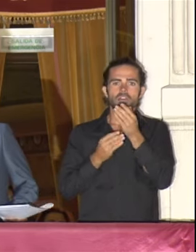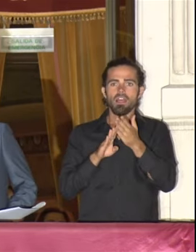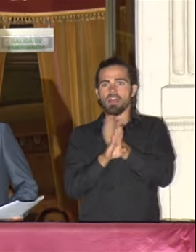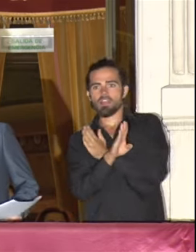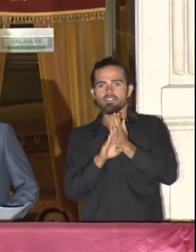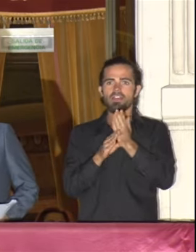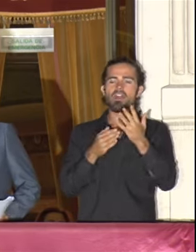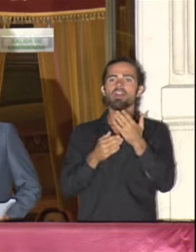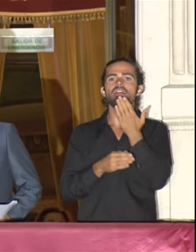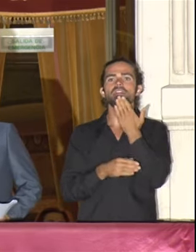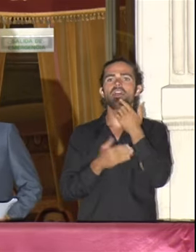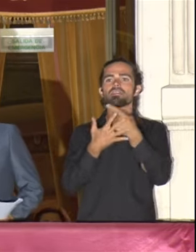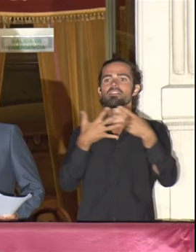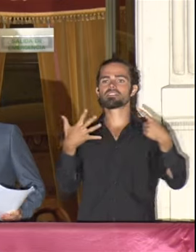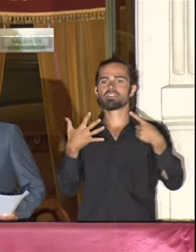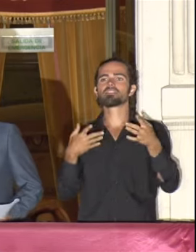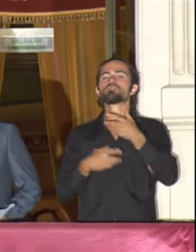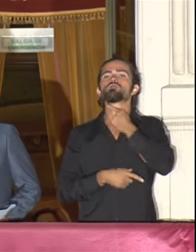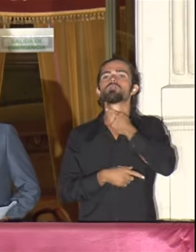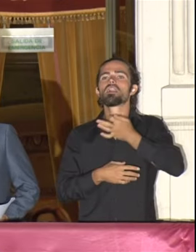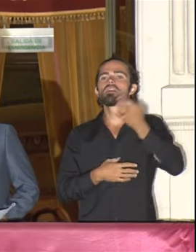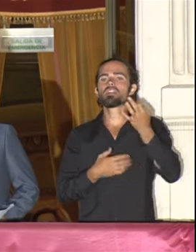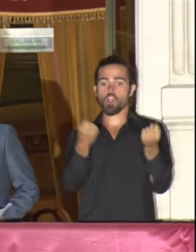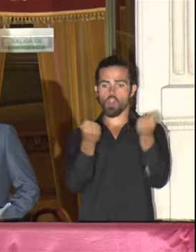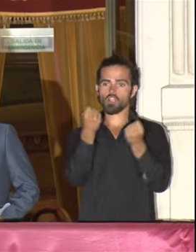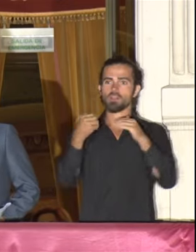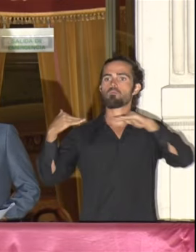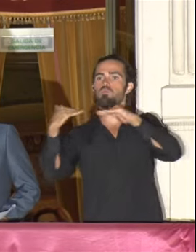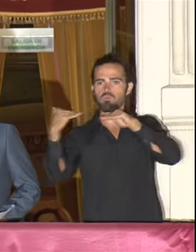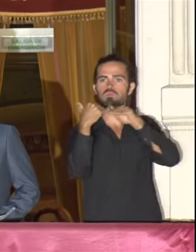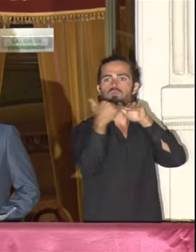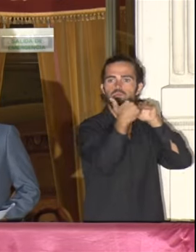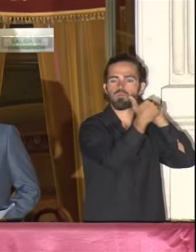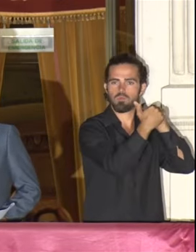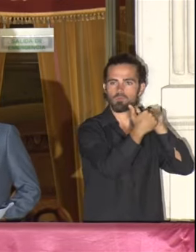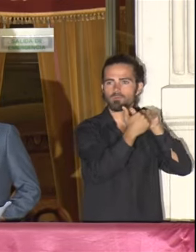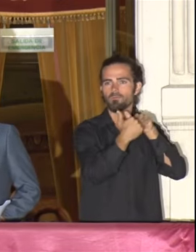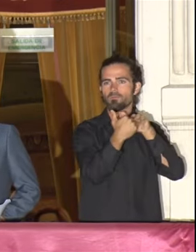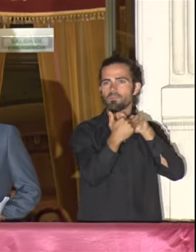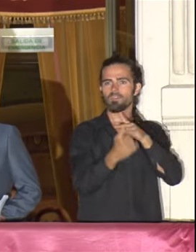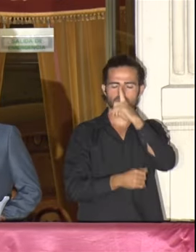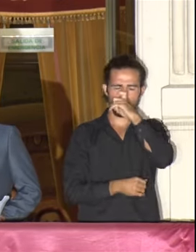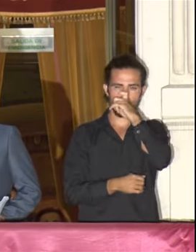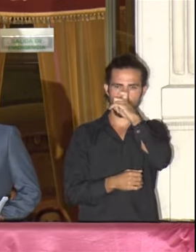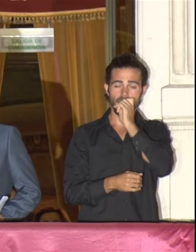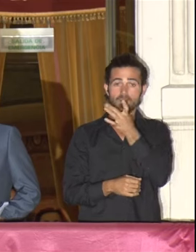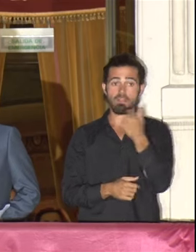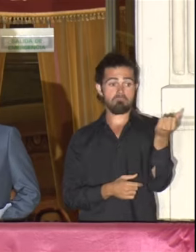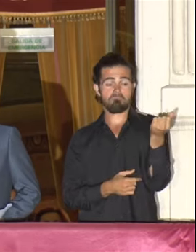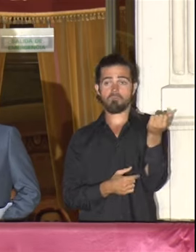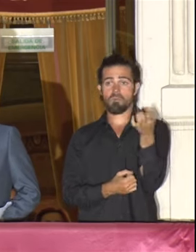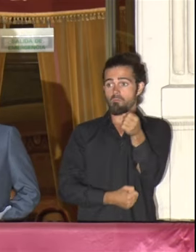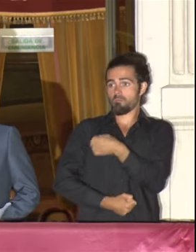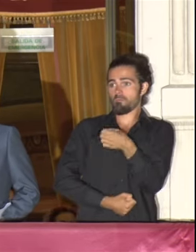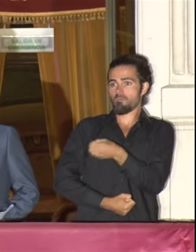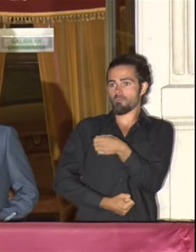los coches de choque. Recuerdo que íbamos allí cuando robábamos algún dinerillo extra para poder montar